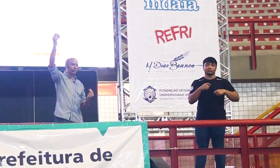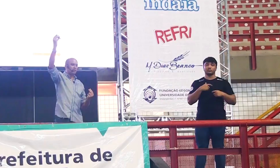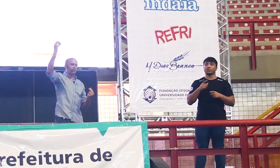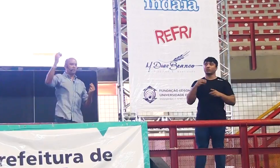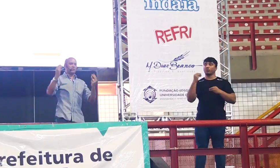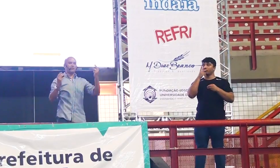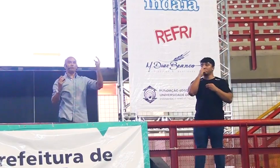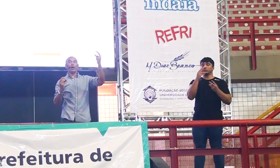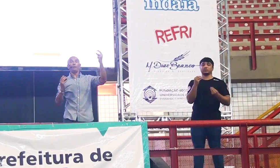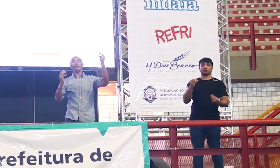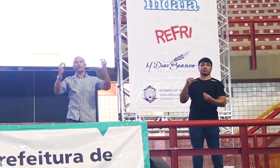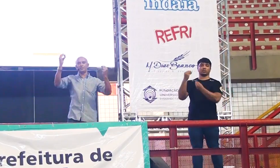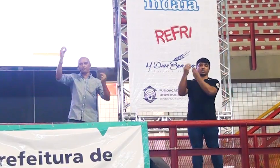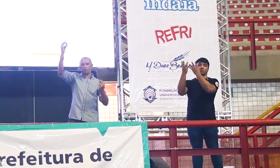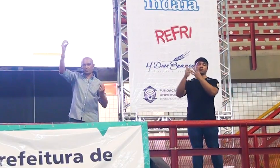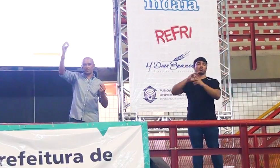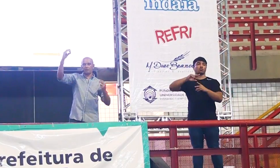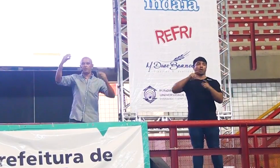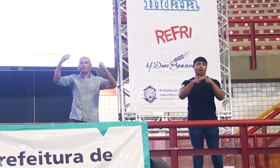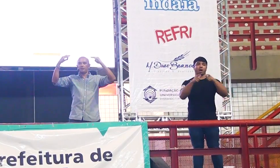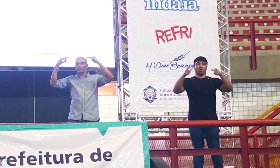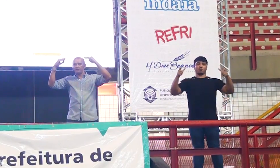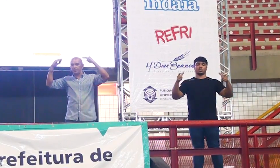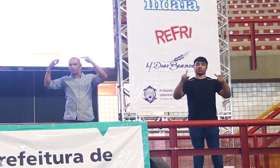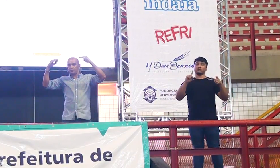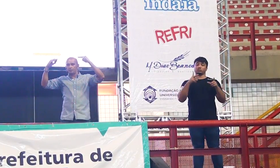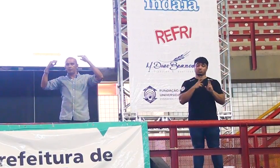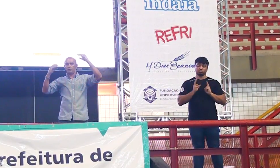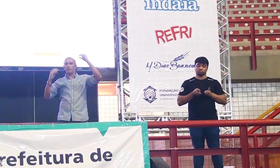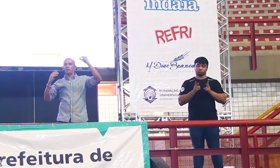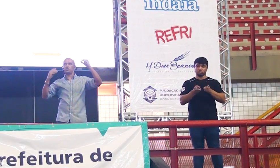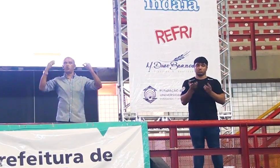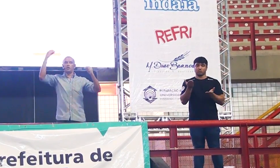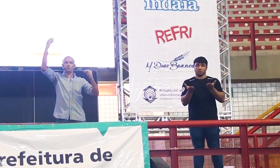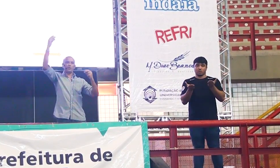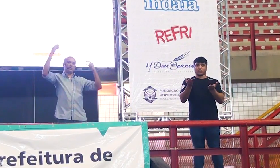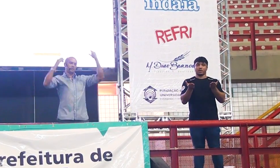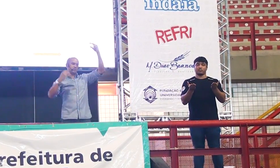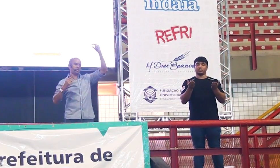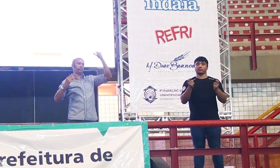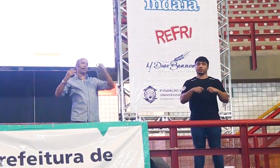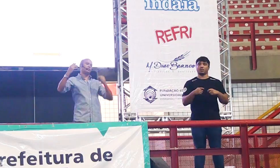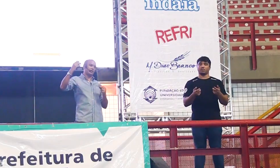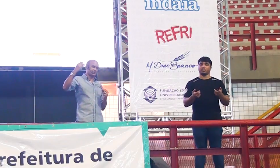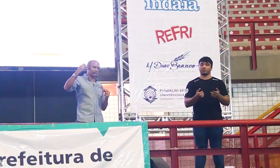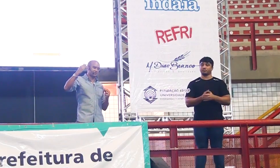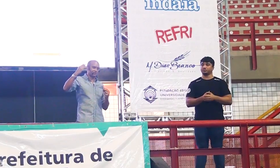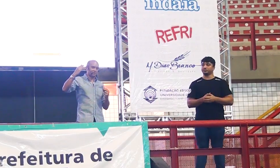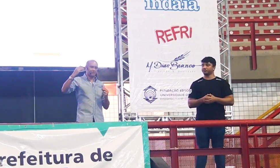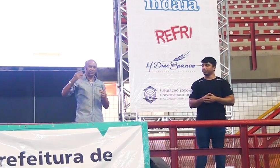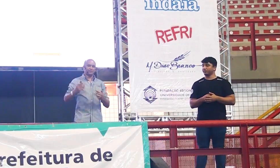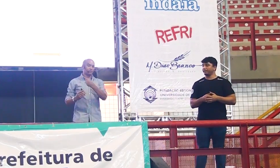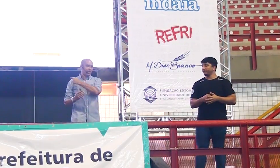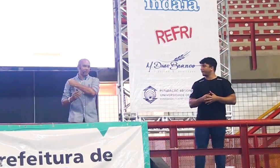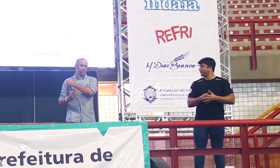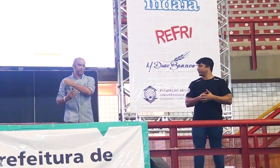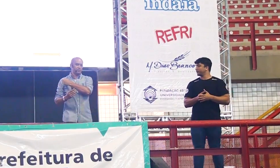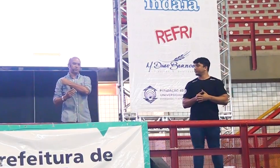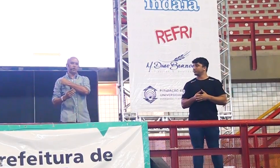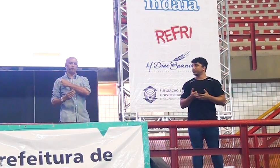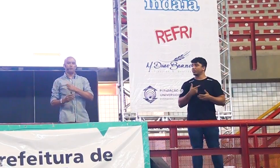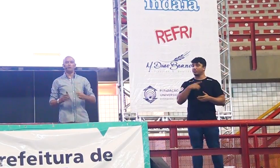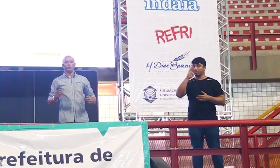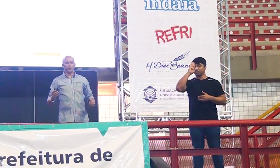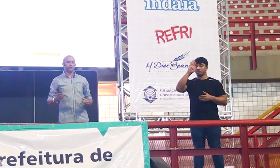de volta. Então ele não está aumentando a poluição, ele está mantendo, porque ele está jogando uma coisa que tinha tirado antes. Então deles